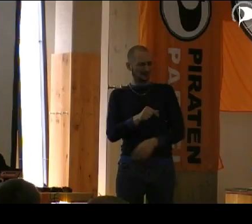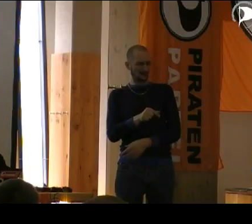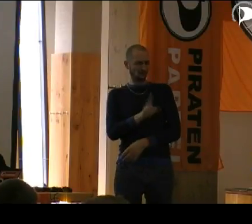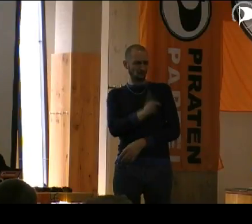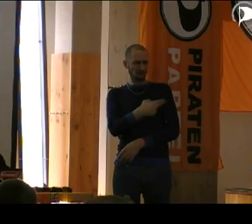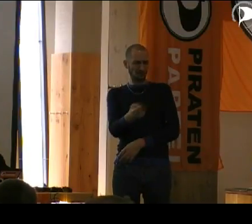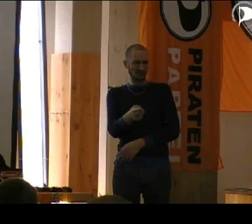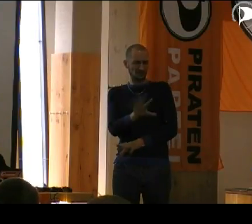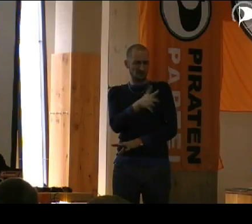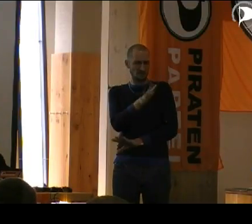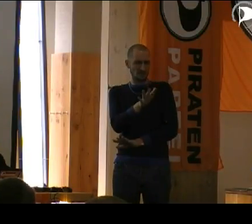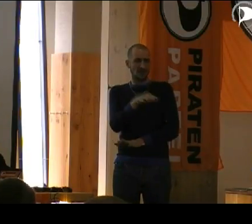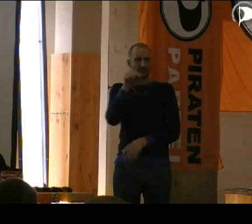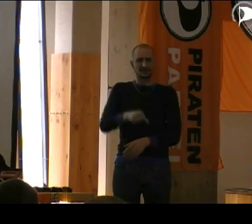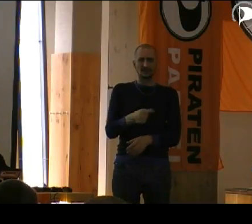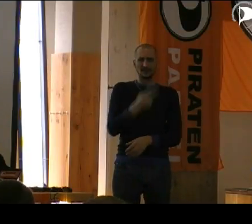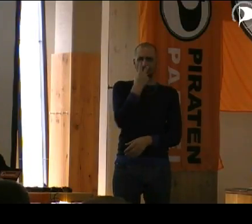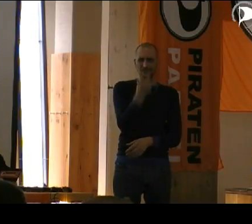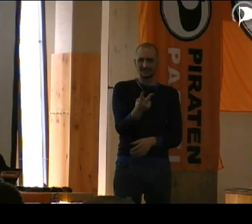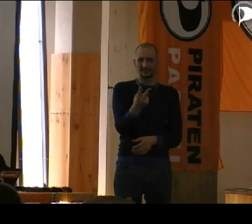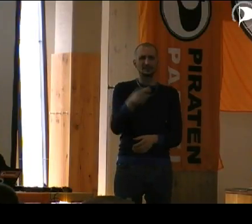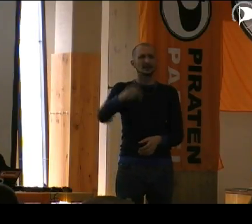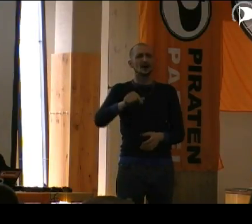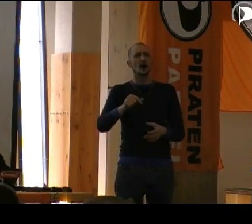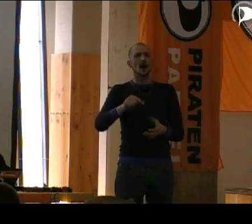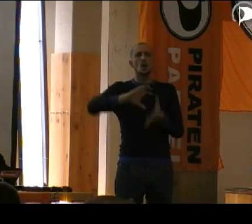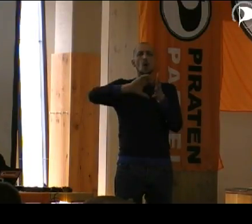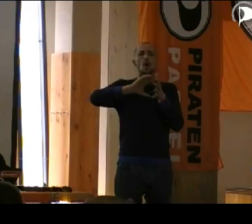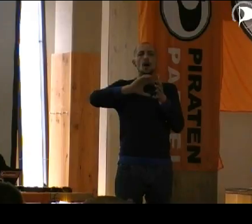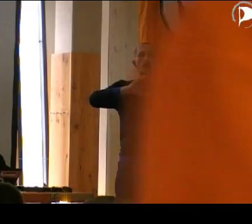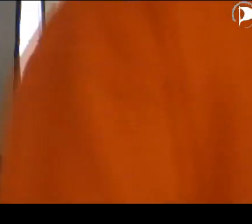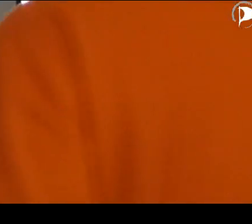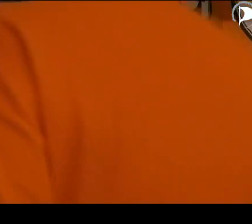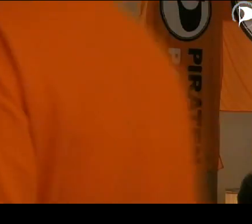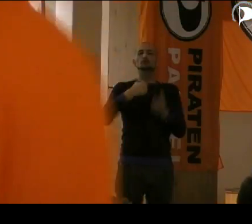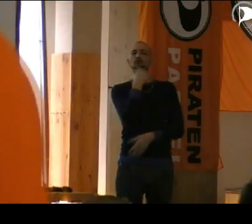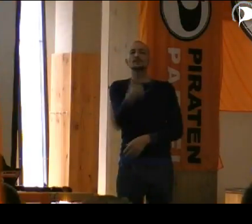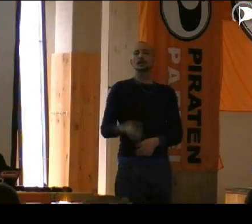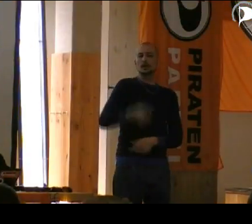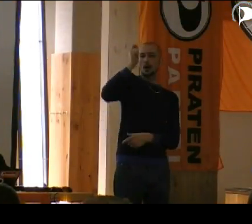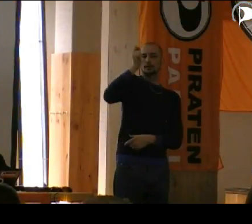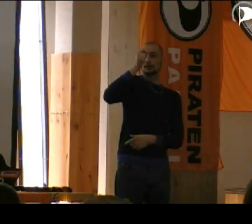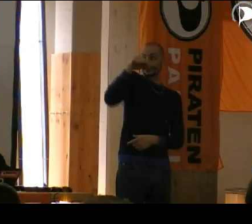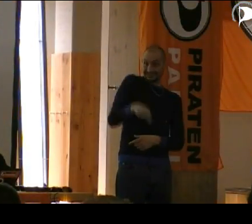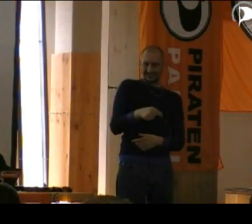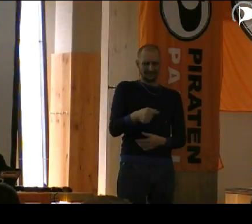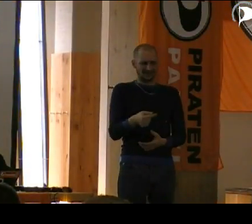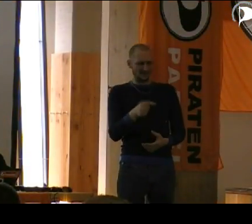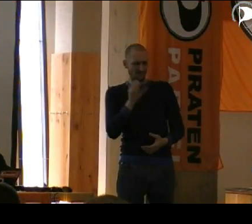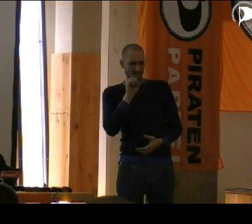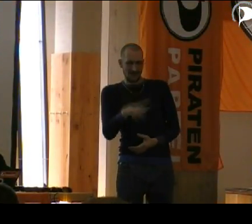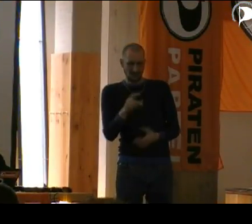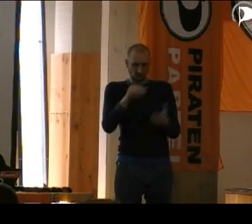vor irgend jemand sitzt ein komischer bestimmte da was sage ich und aufstieg funktion sagt uns das